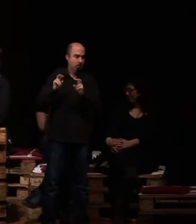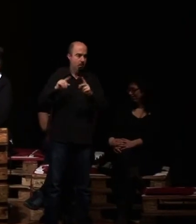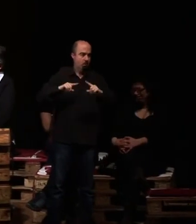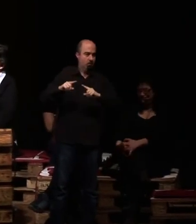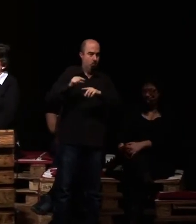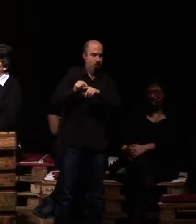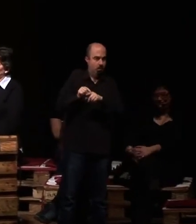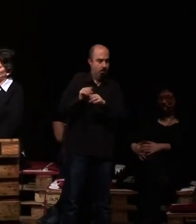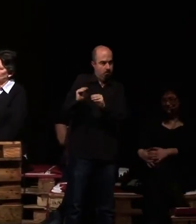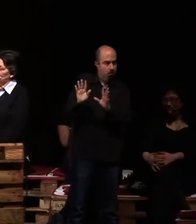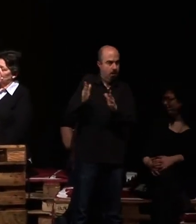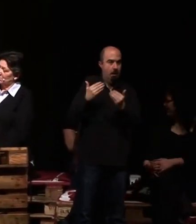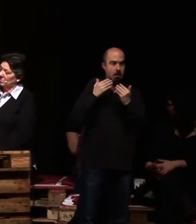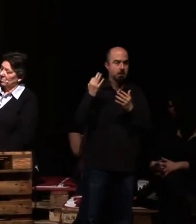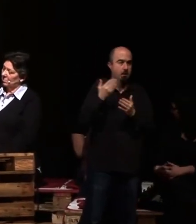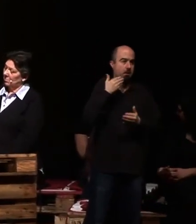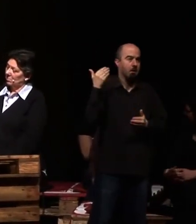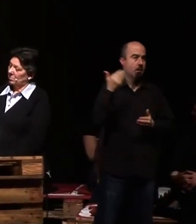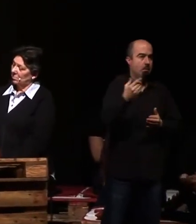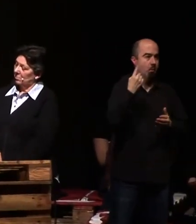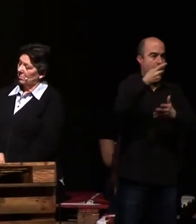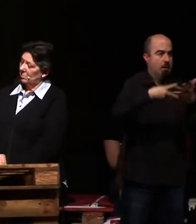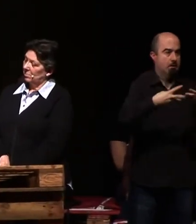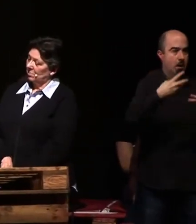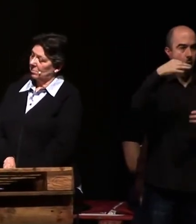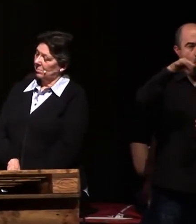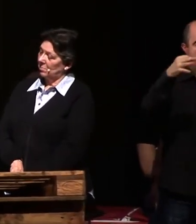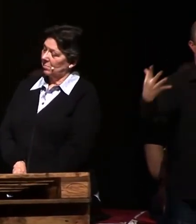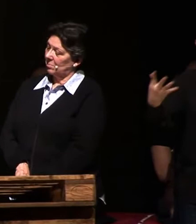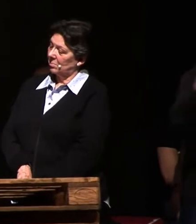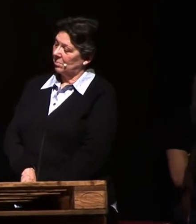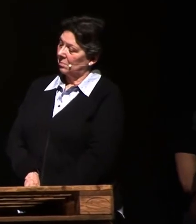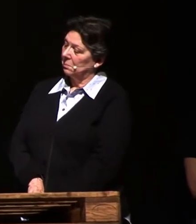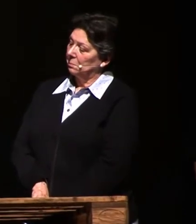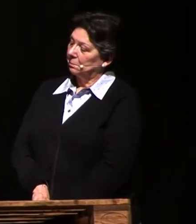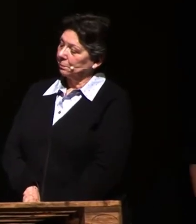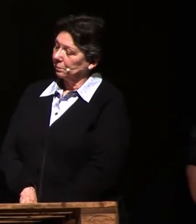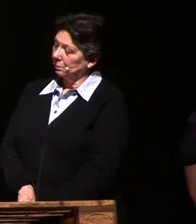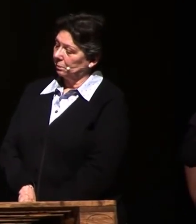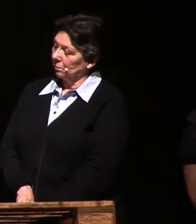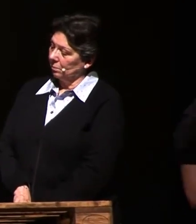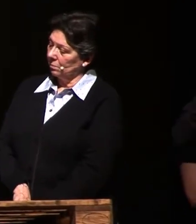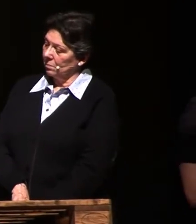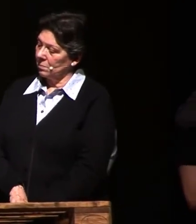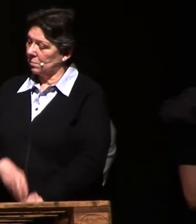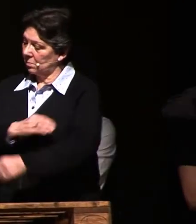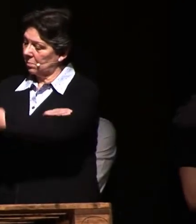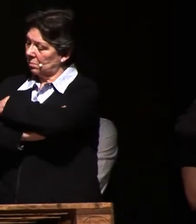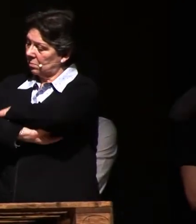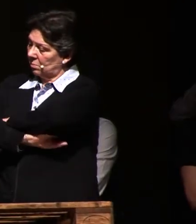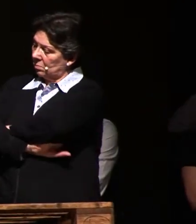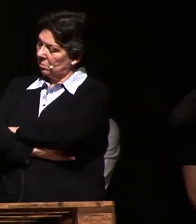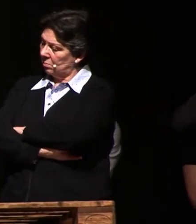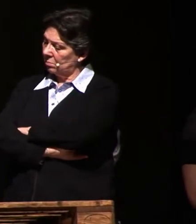i política amb la sol·licitud d'una llista única o d'unitat nacional. I nosaltres ja coneixem